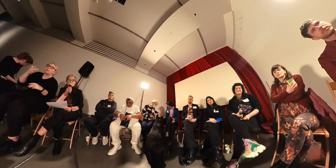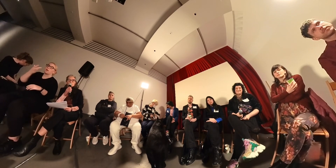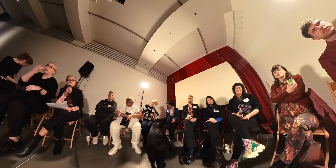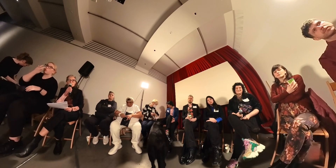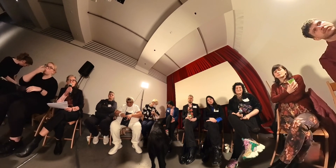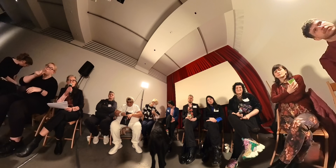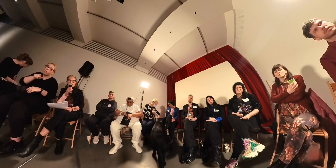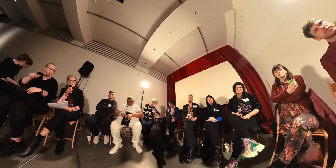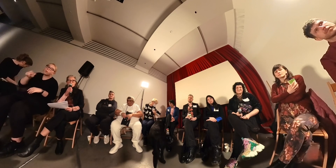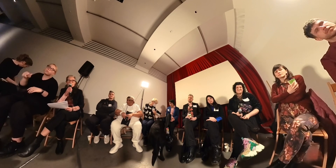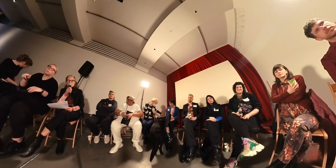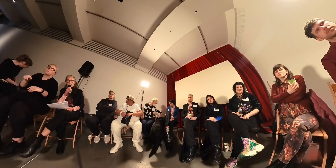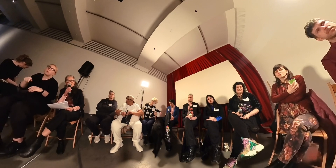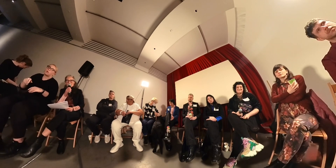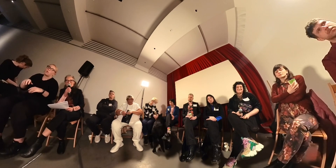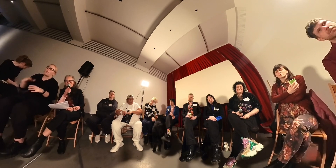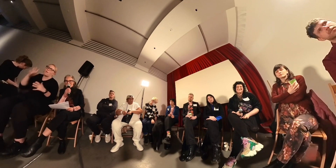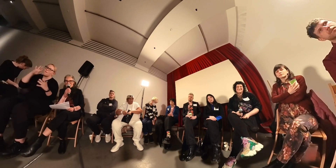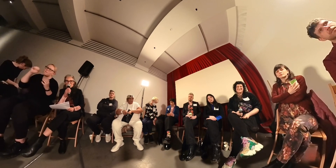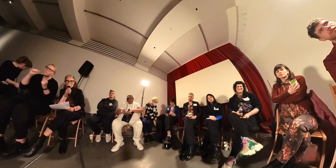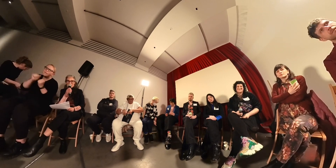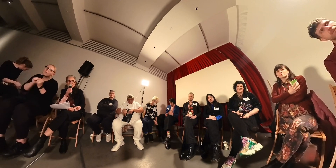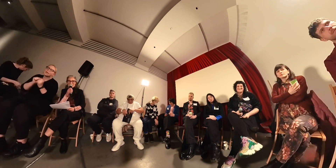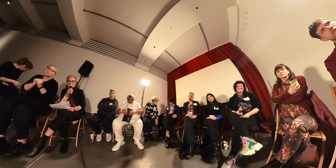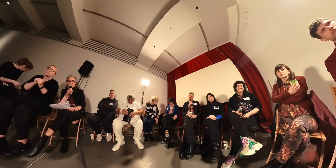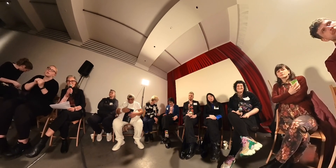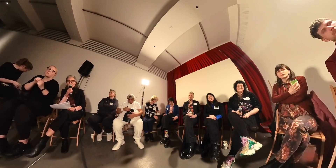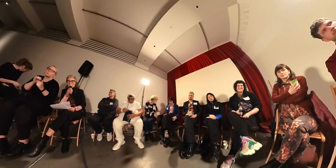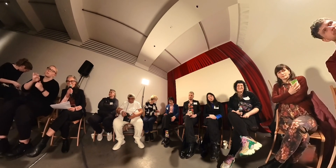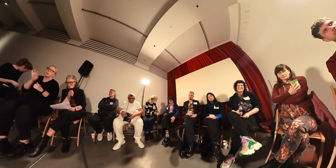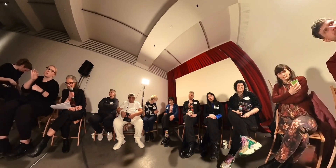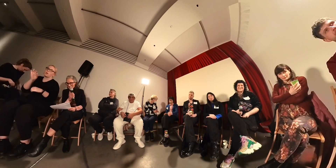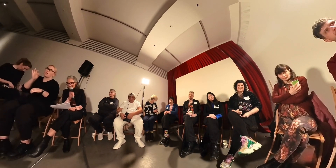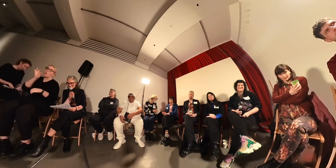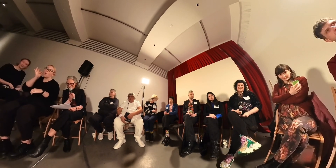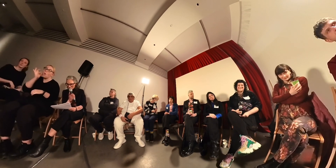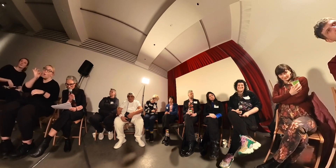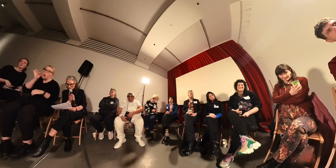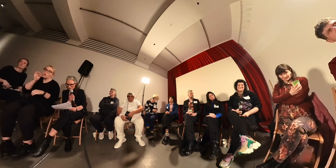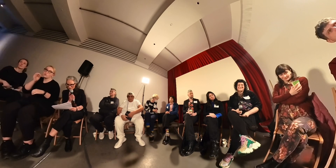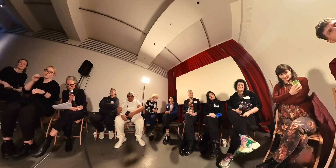věří, že ta kočka jako není úplně dobrý zvíře.